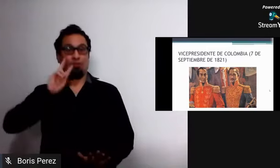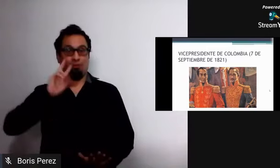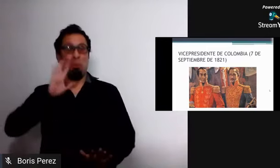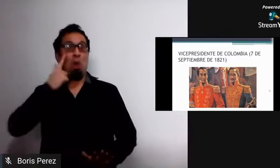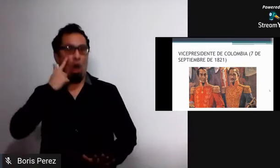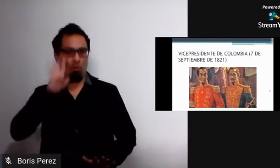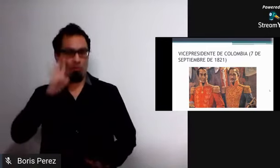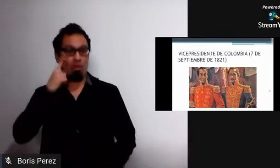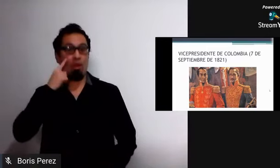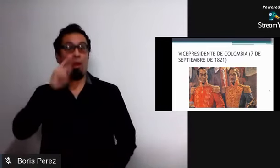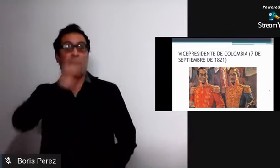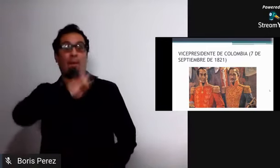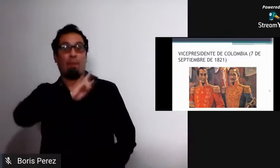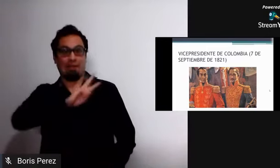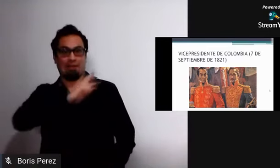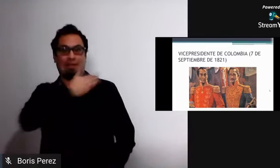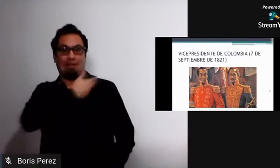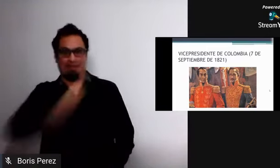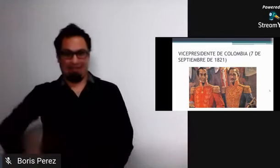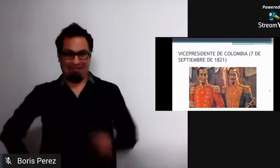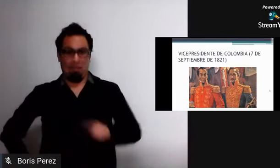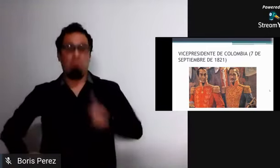Colombia.